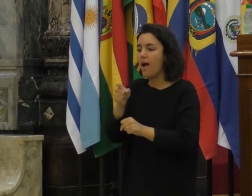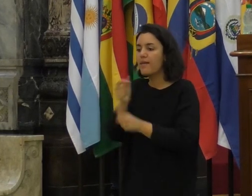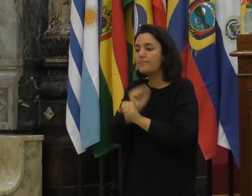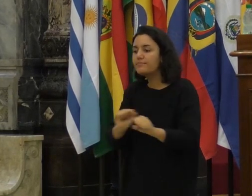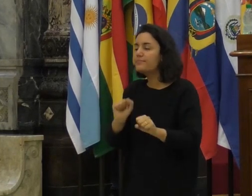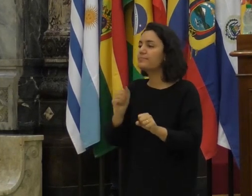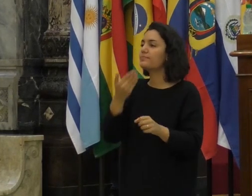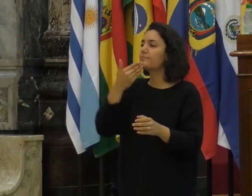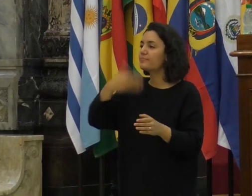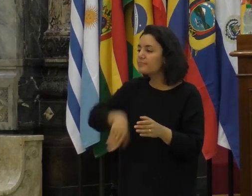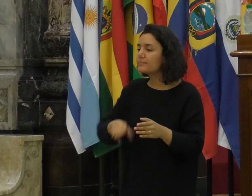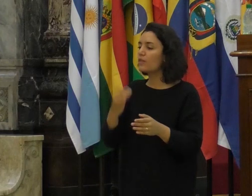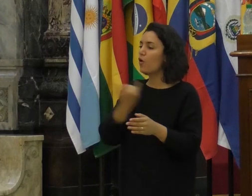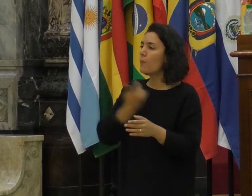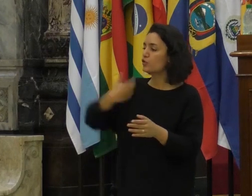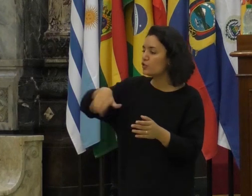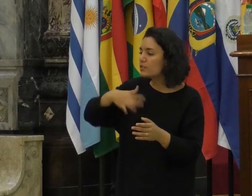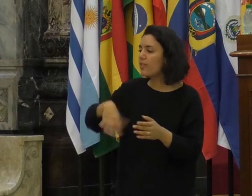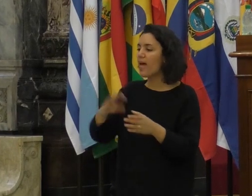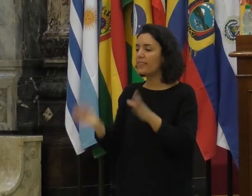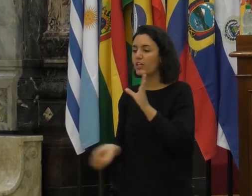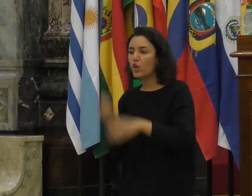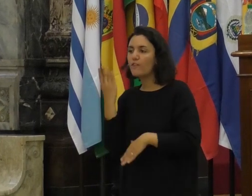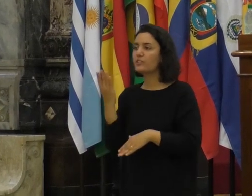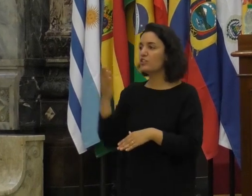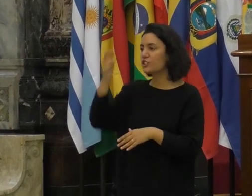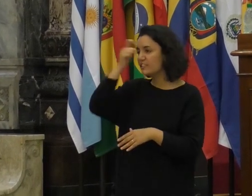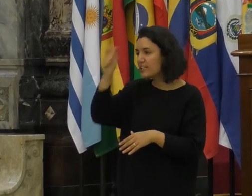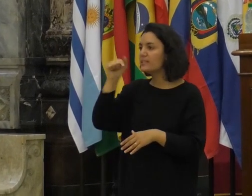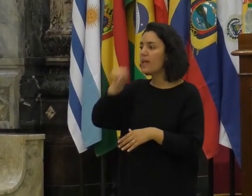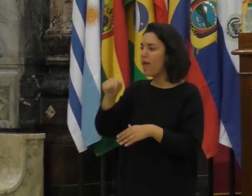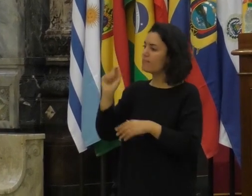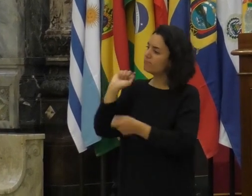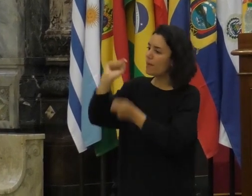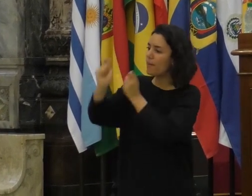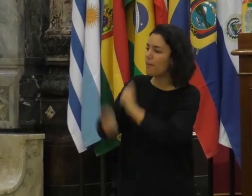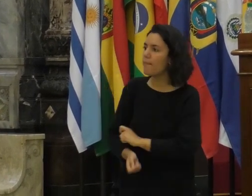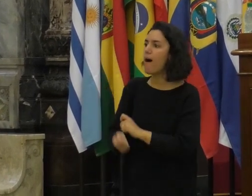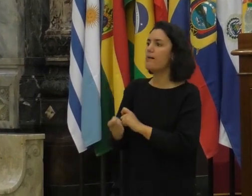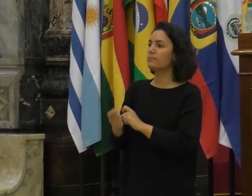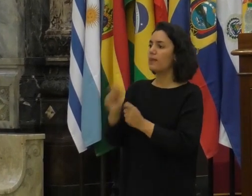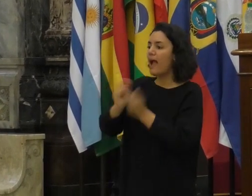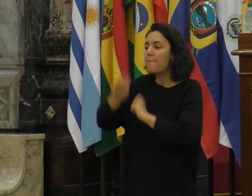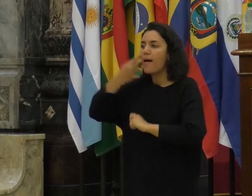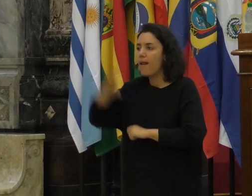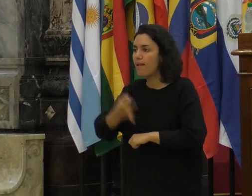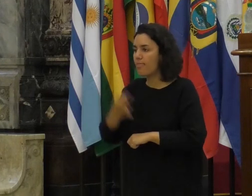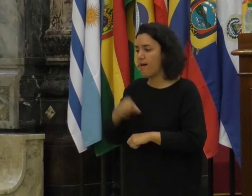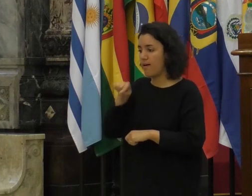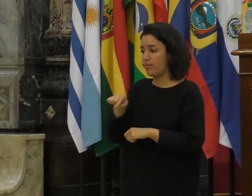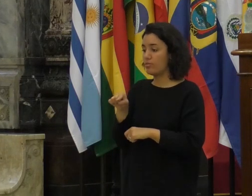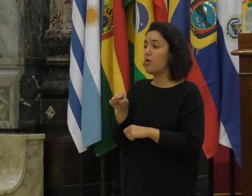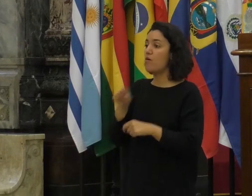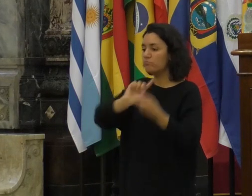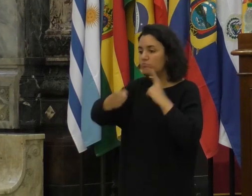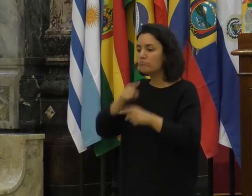sociedad, la ciencia y la innovación, así como su determinación, expresiones e impacto, especialmente en relación